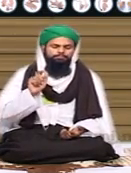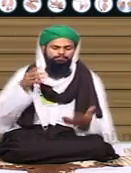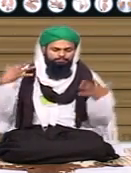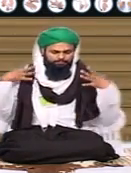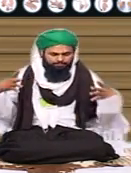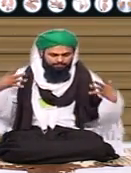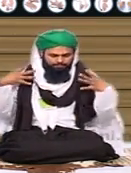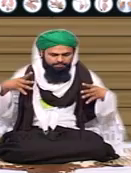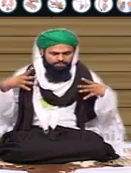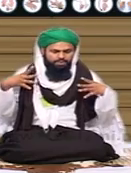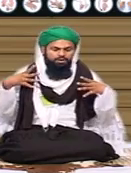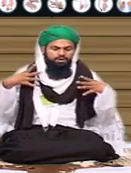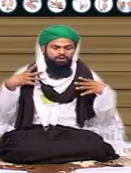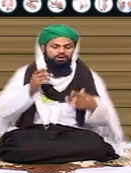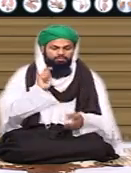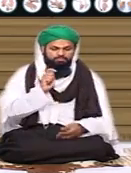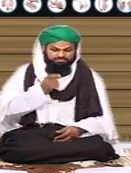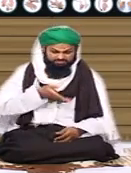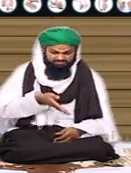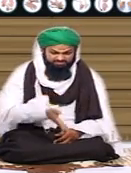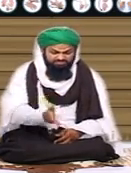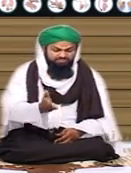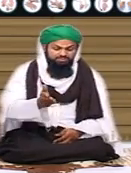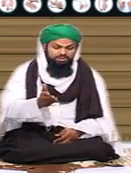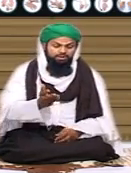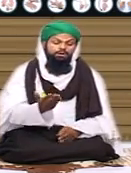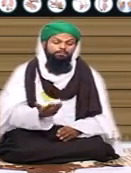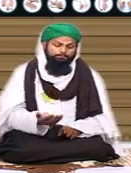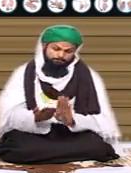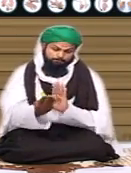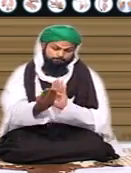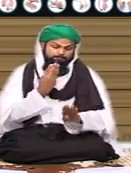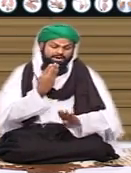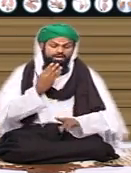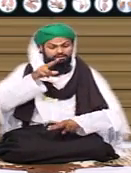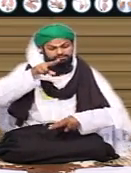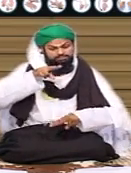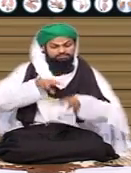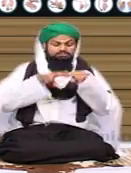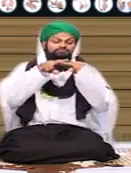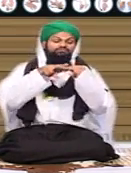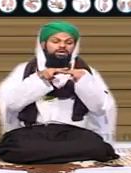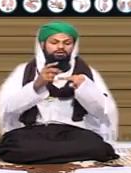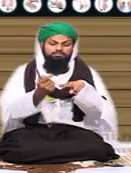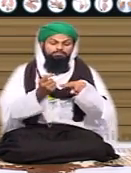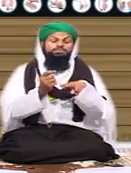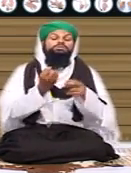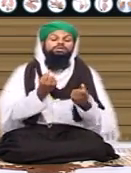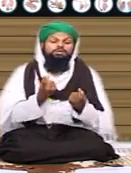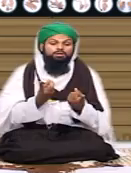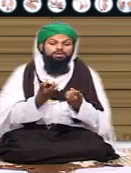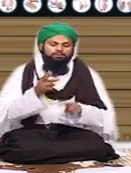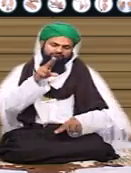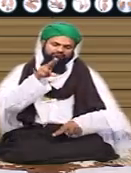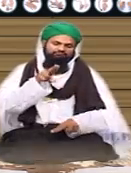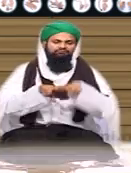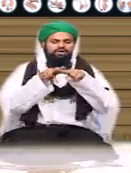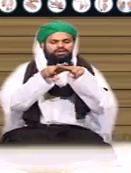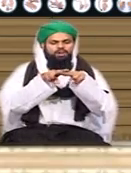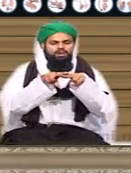ہیں، کسی قسم کی اجرت پر آپ محنت مزدوری کرتے ہیں، تو ہمیشہ طے کر دیا کریں، جبکہ آپ کو پتا ہے کہ یہ